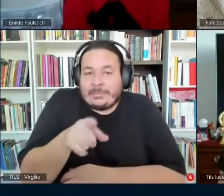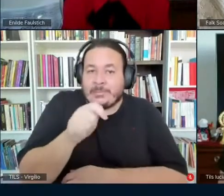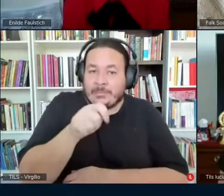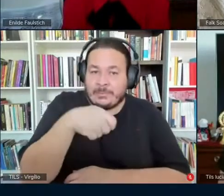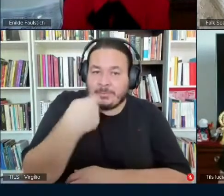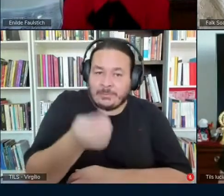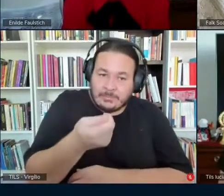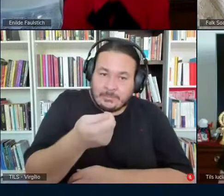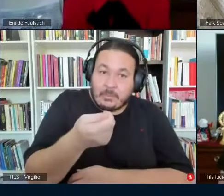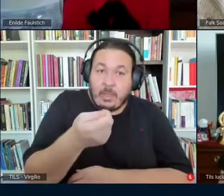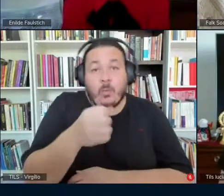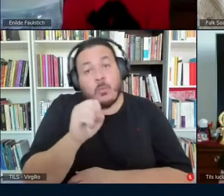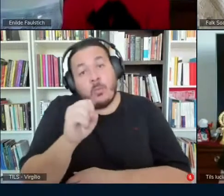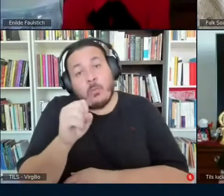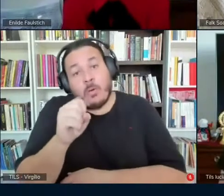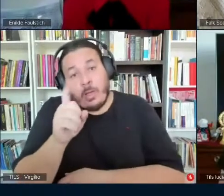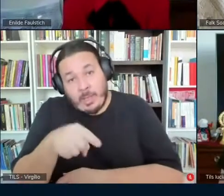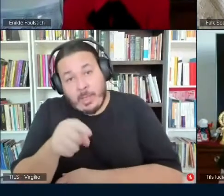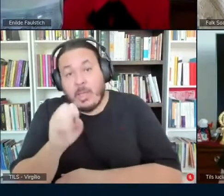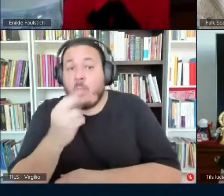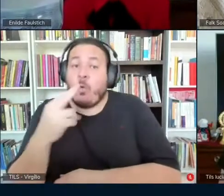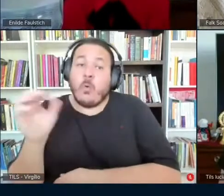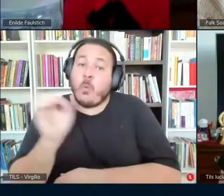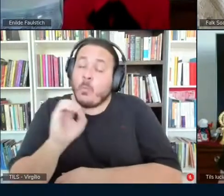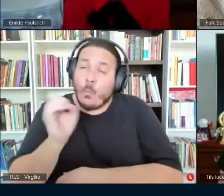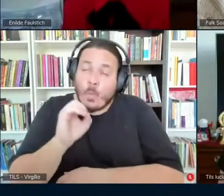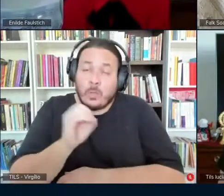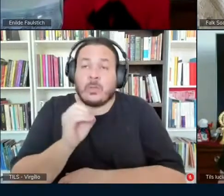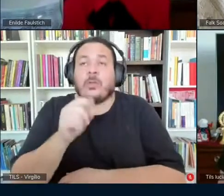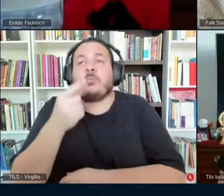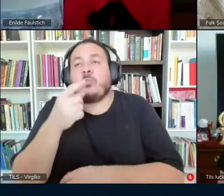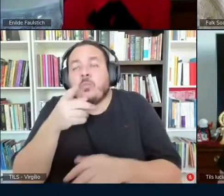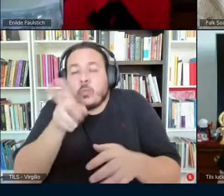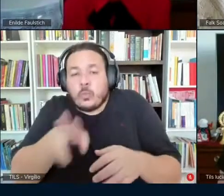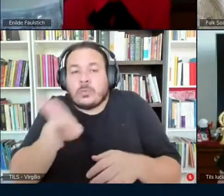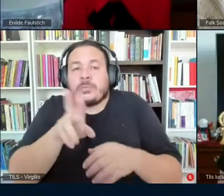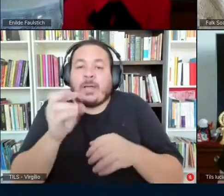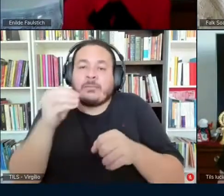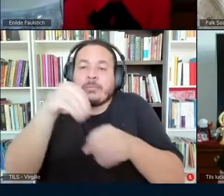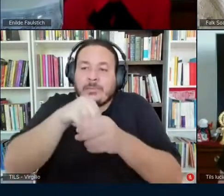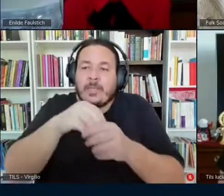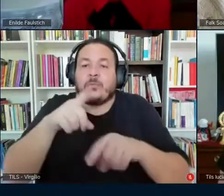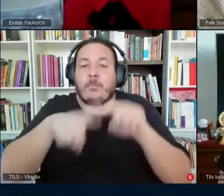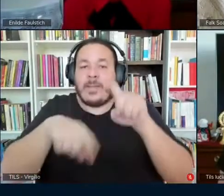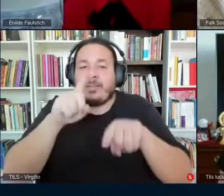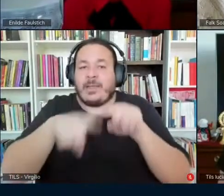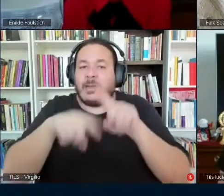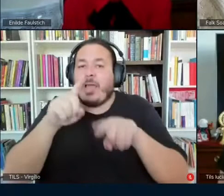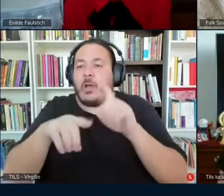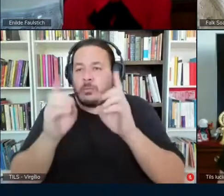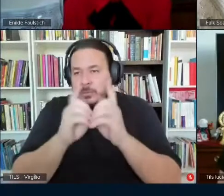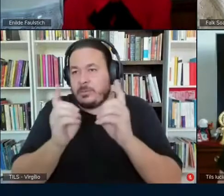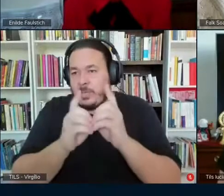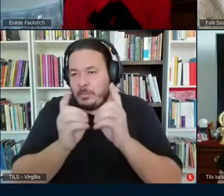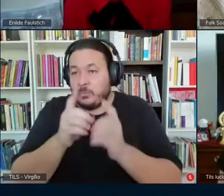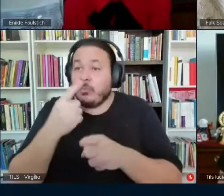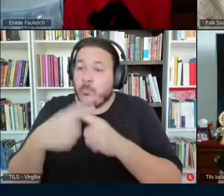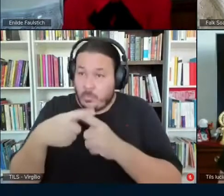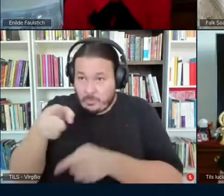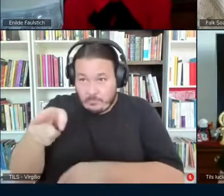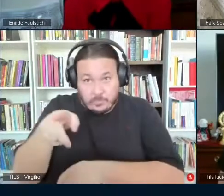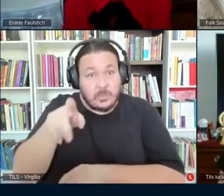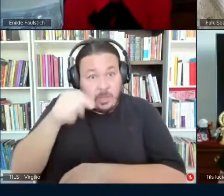foram ou são utilizados em algumas dos materiais didáticos, né? Porque você analisou a coleção